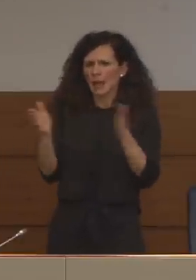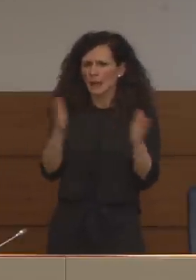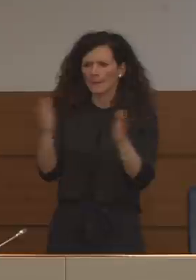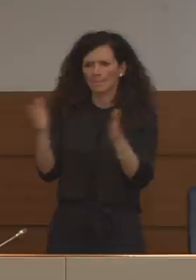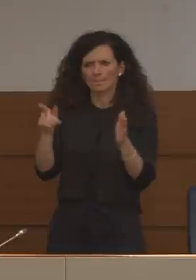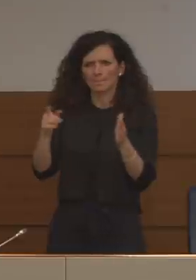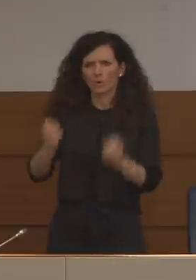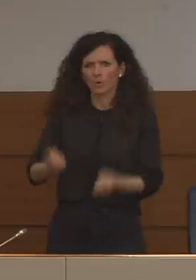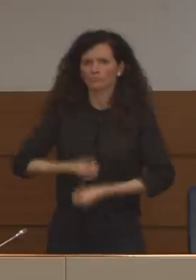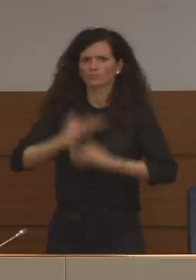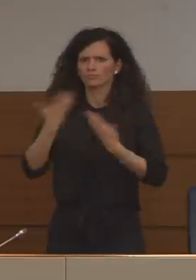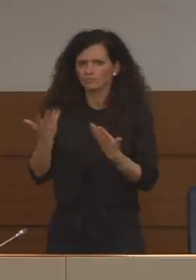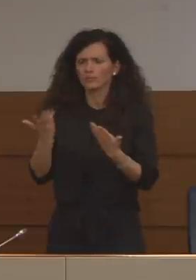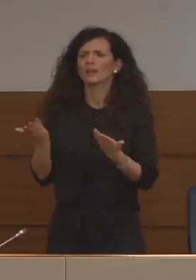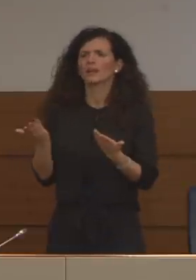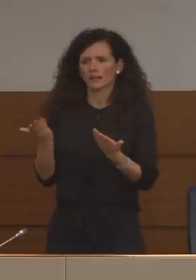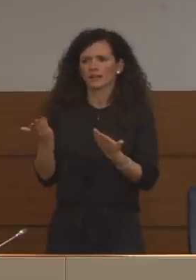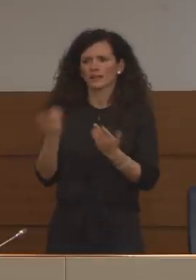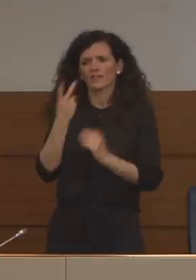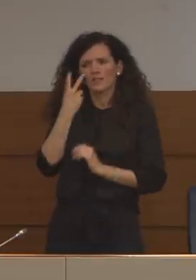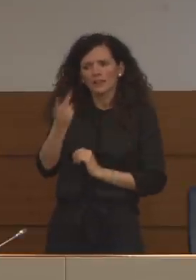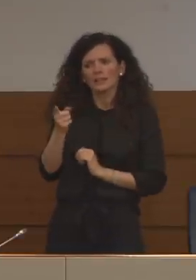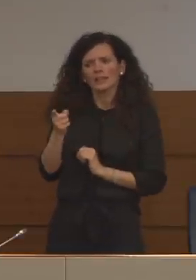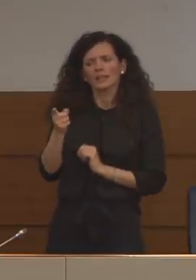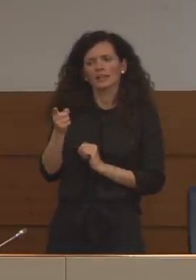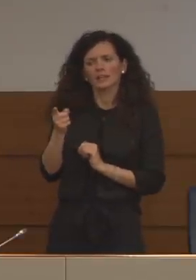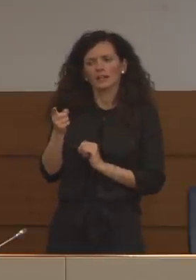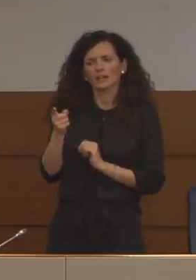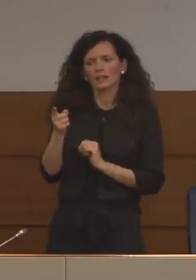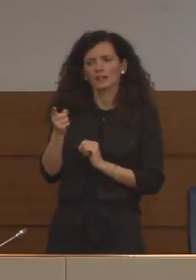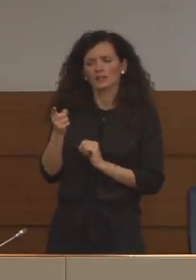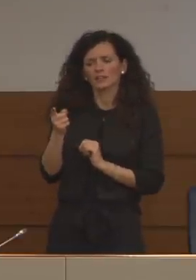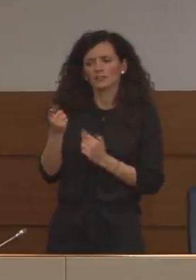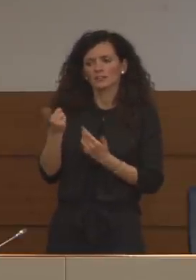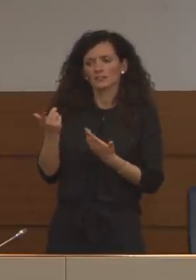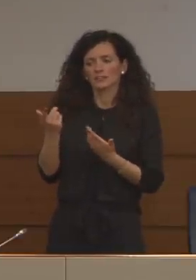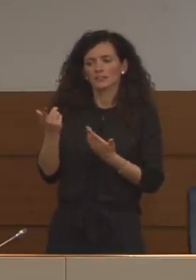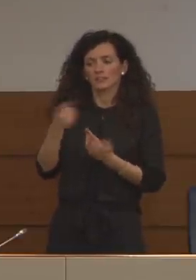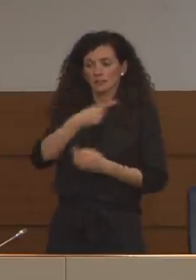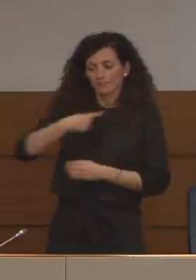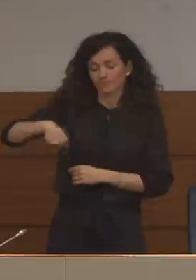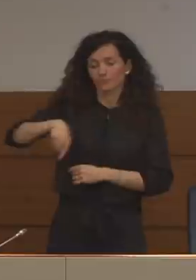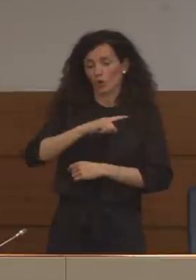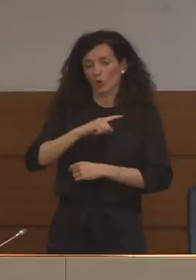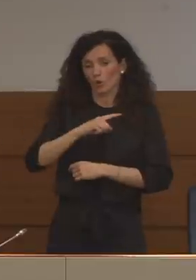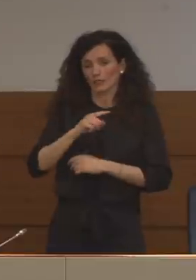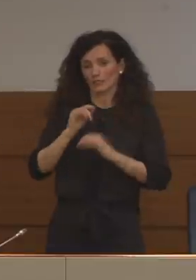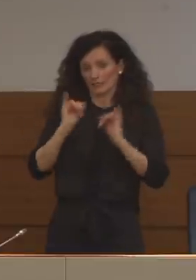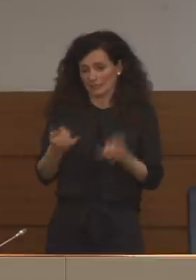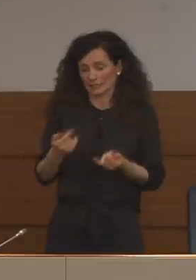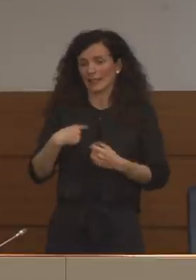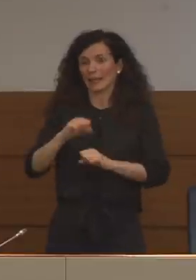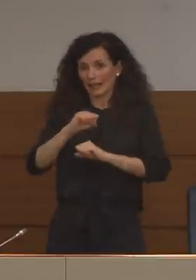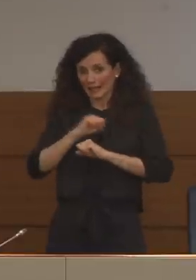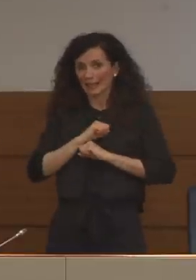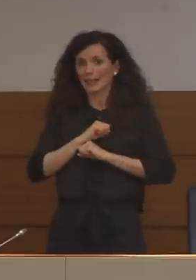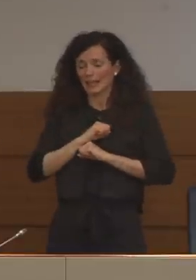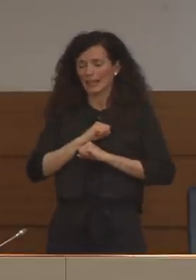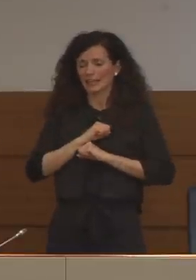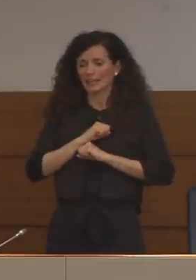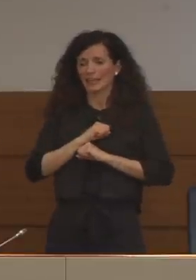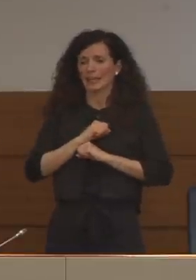che è l'efficacia su cui evidentemente crediamo non tanto ma